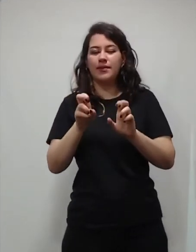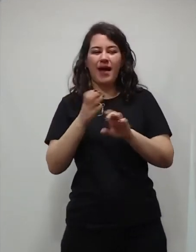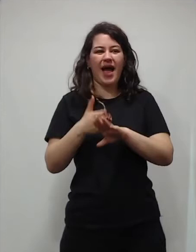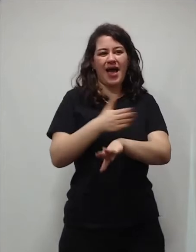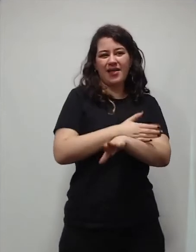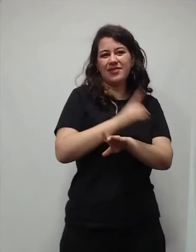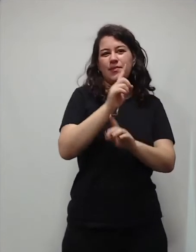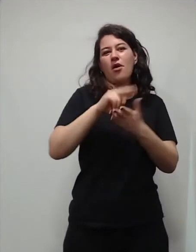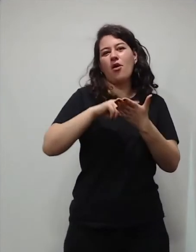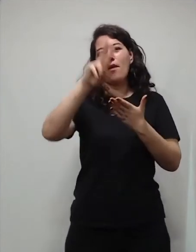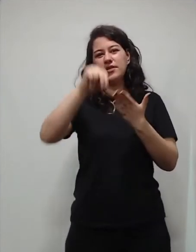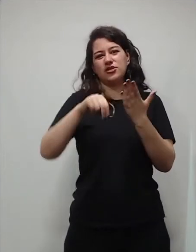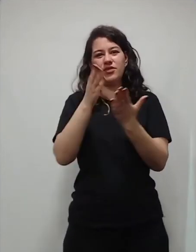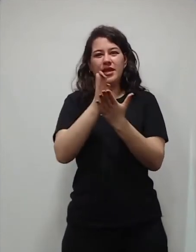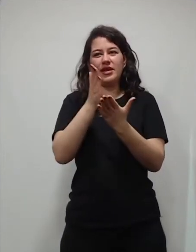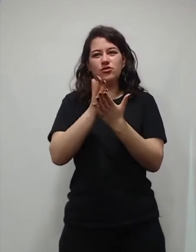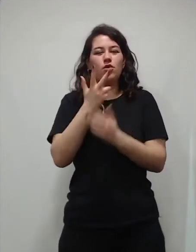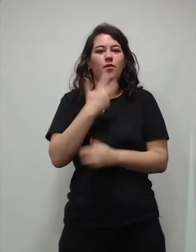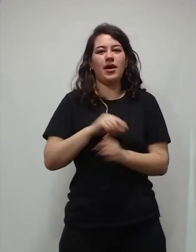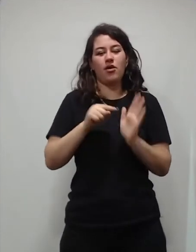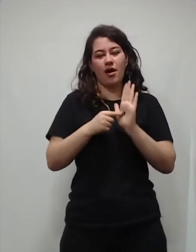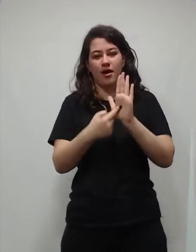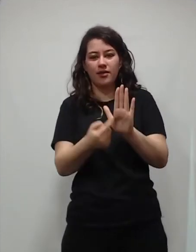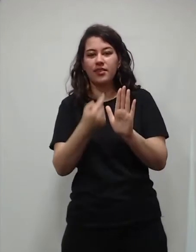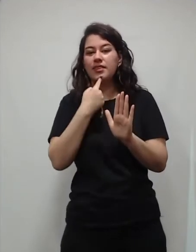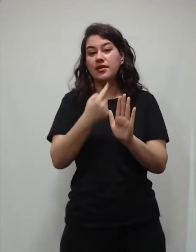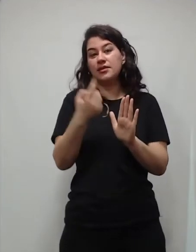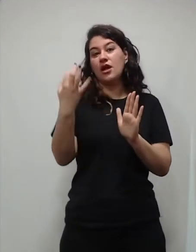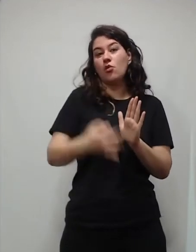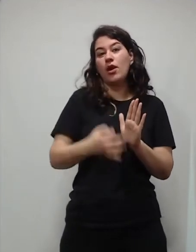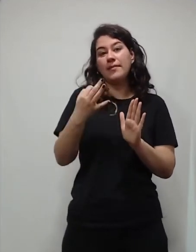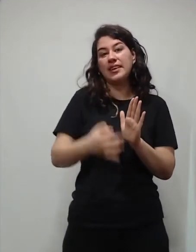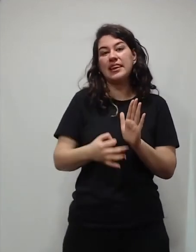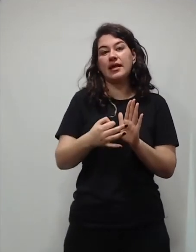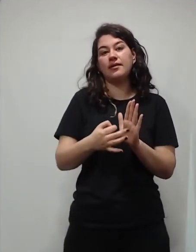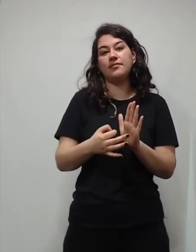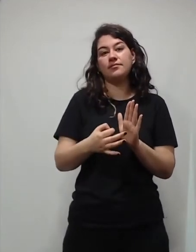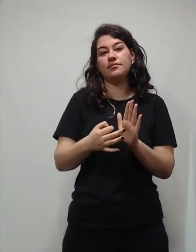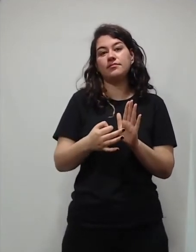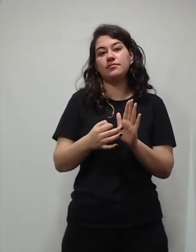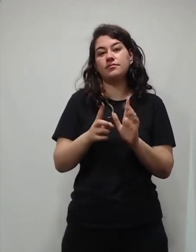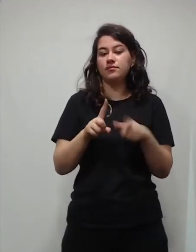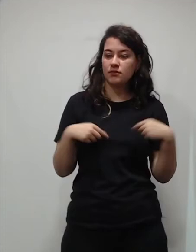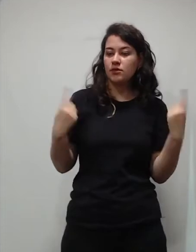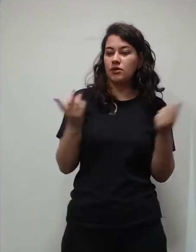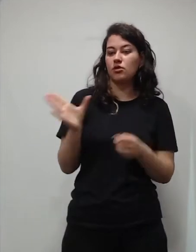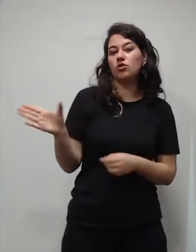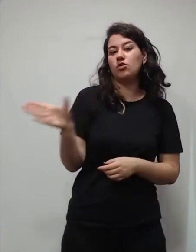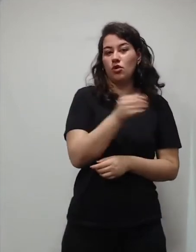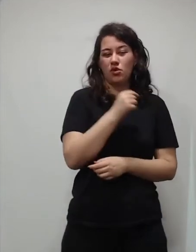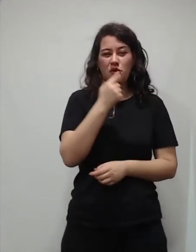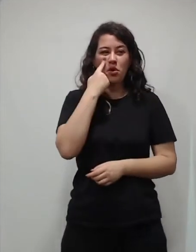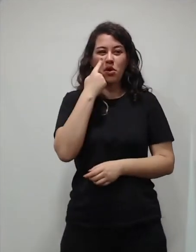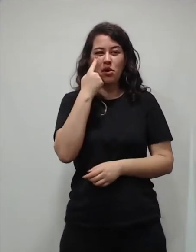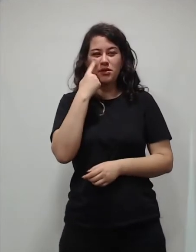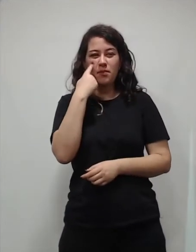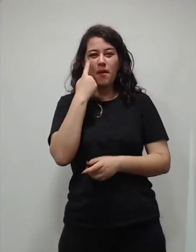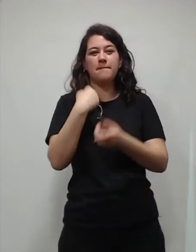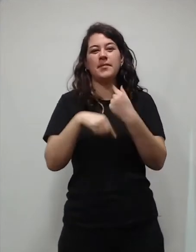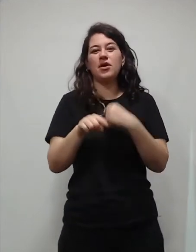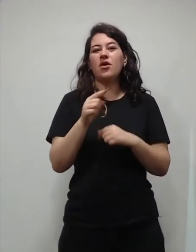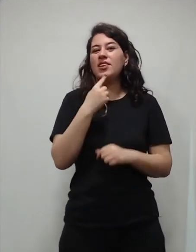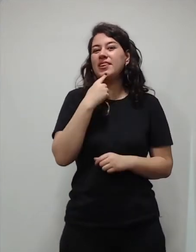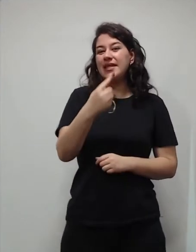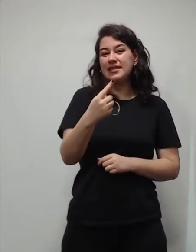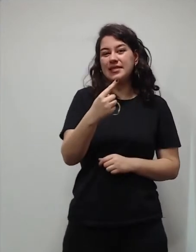que plantea la Convención de los Derechos de las Personas con Discapacidad. Seguramente todos y todas la conocemos, pero lo voy a decir.